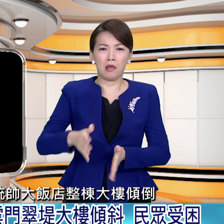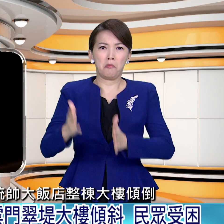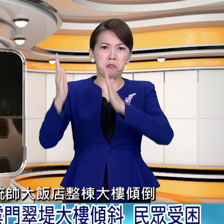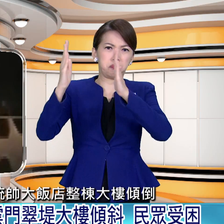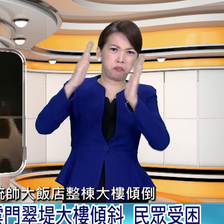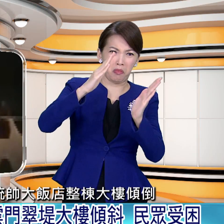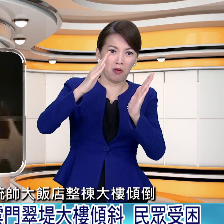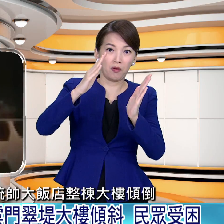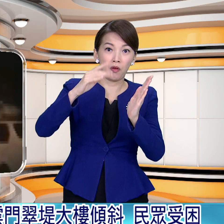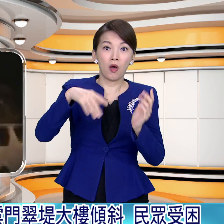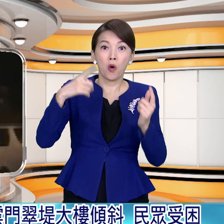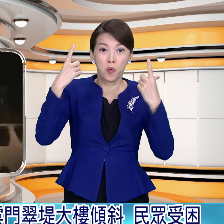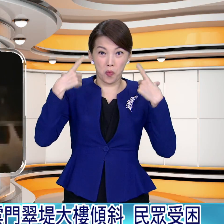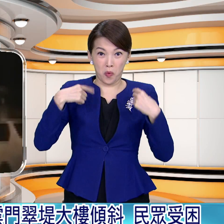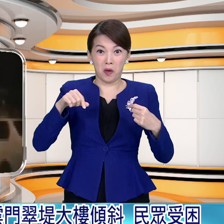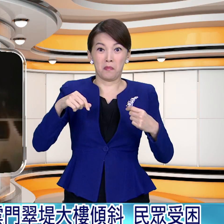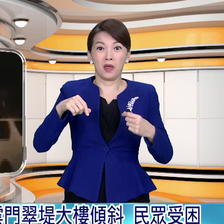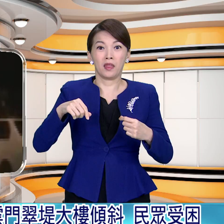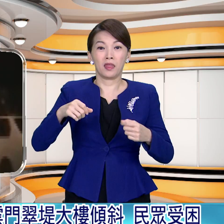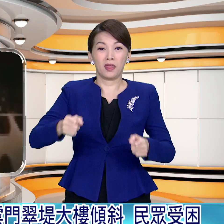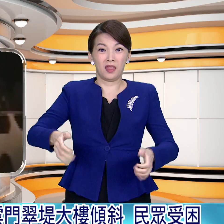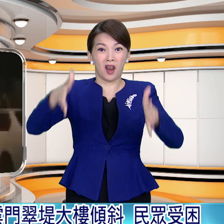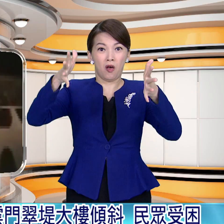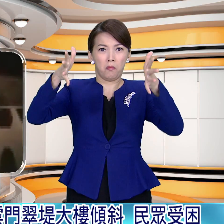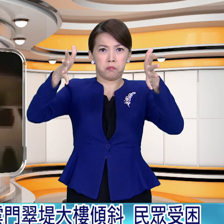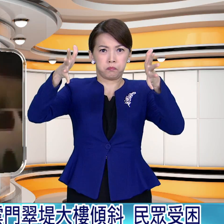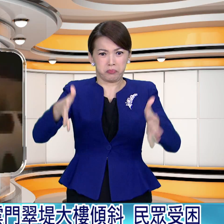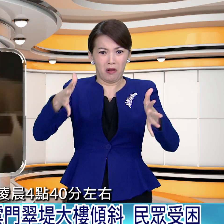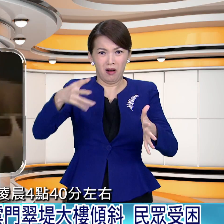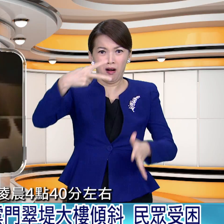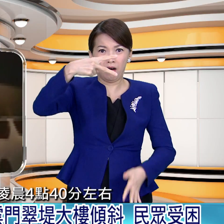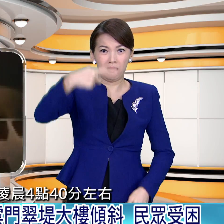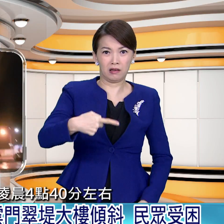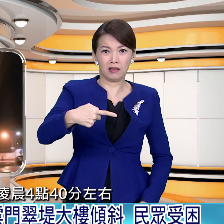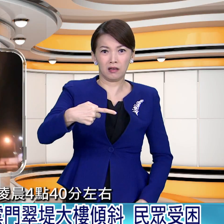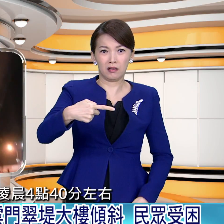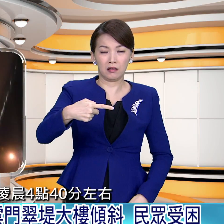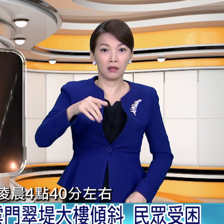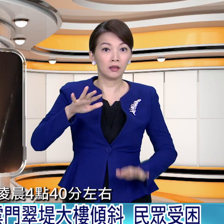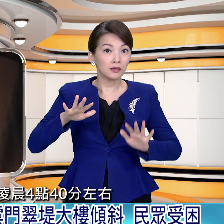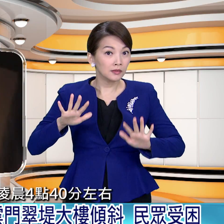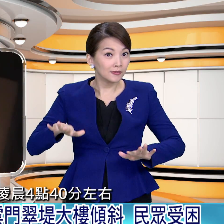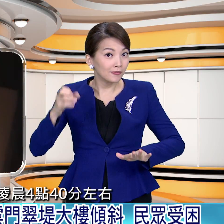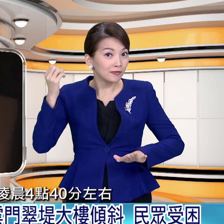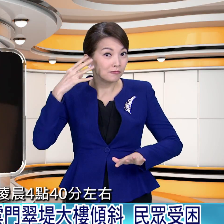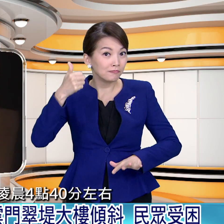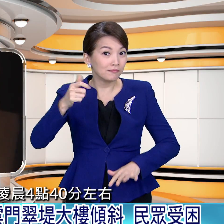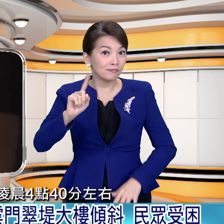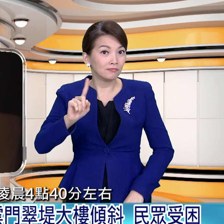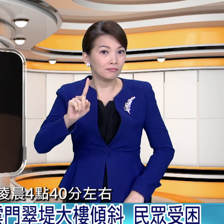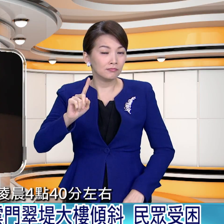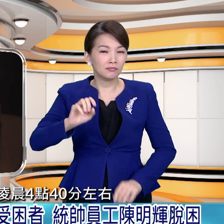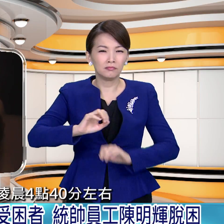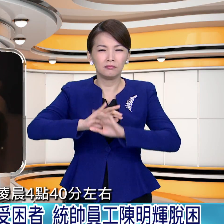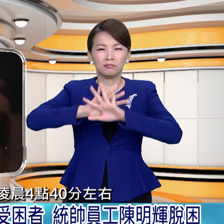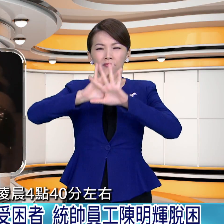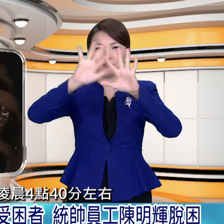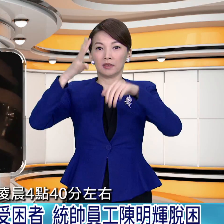倾倒，二楼变成了一楼。而好消息是在凌晨4:40左